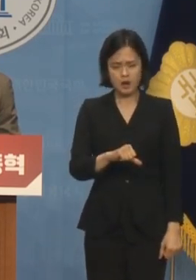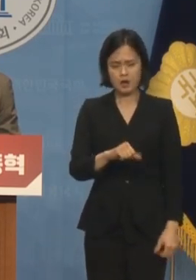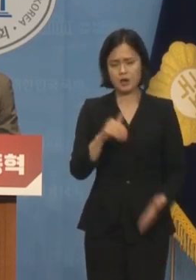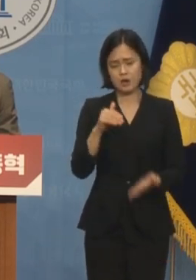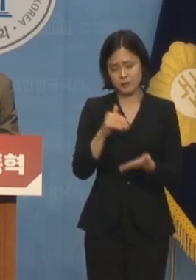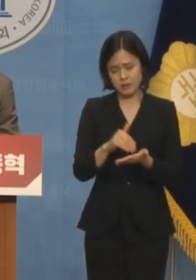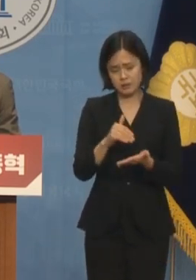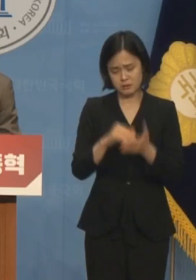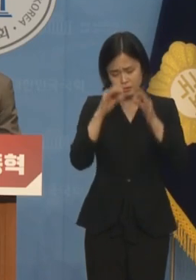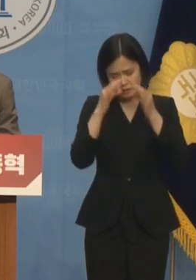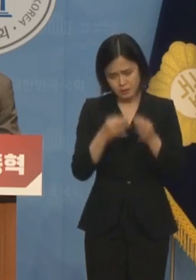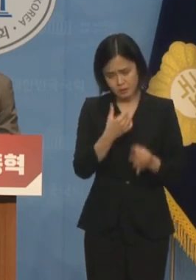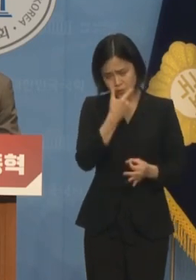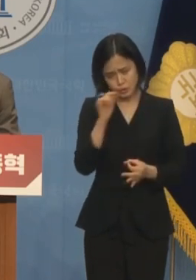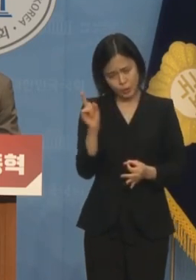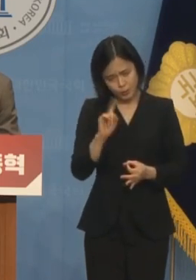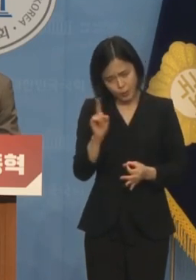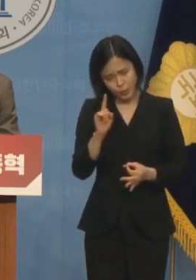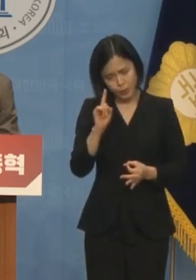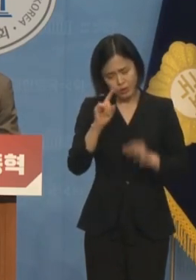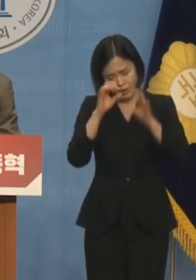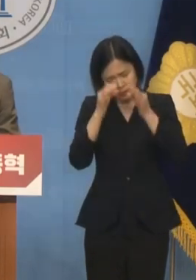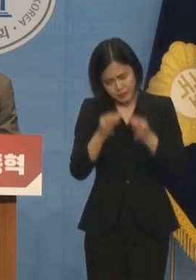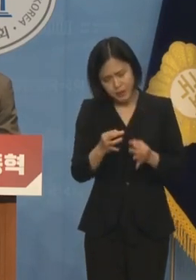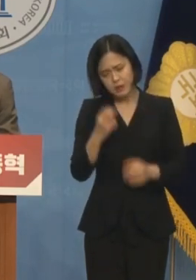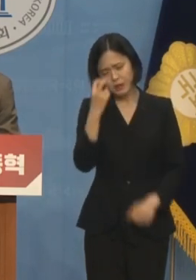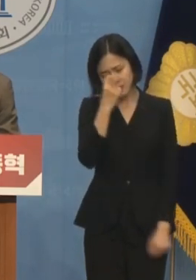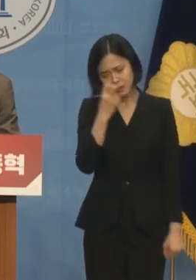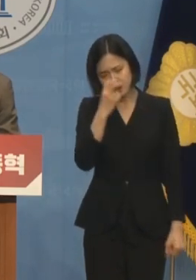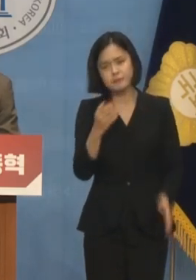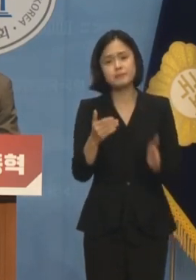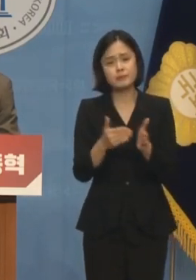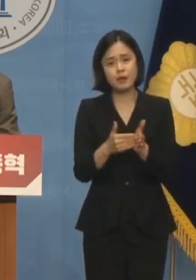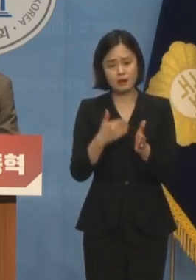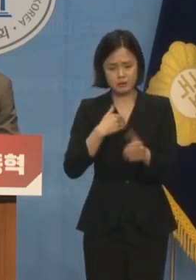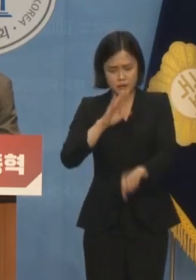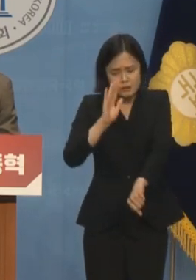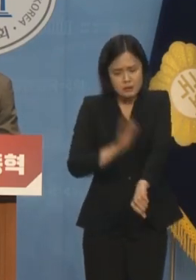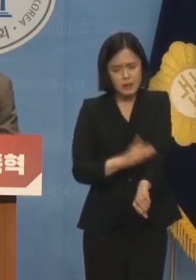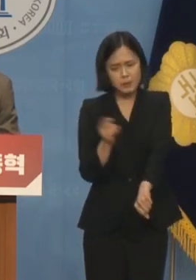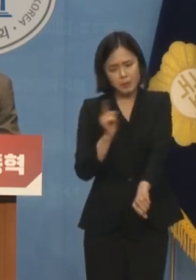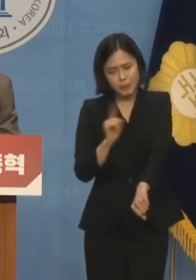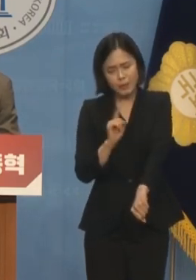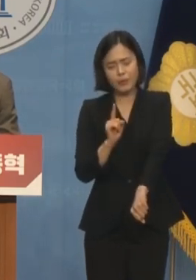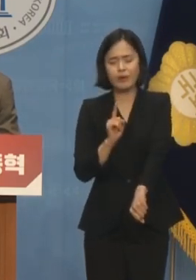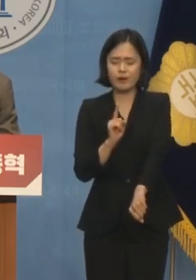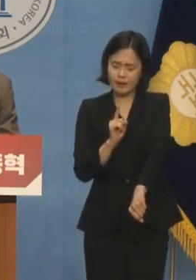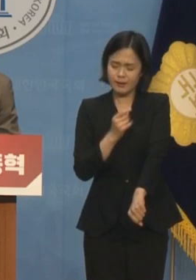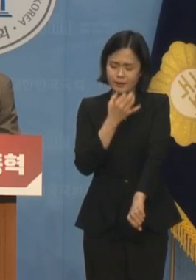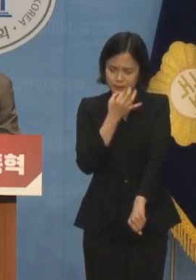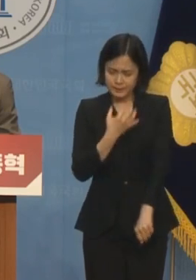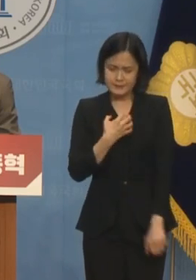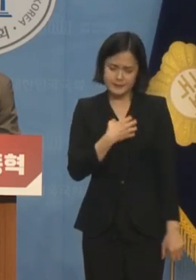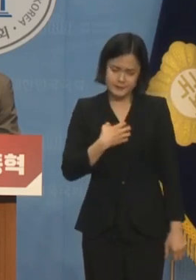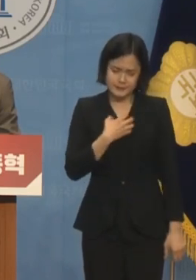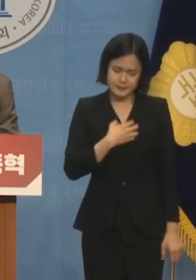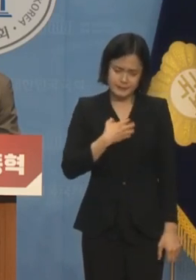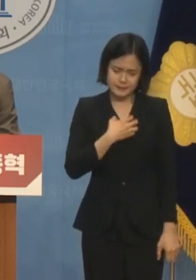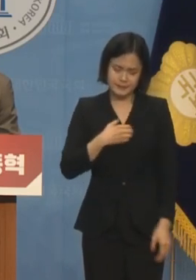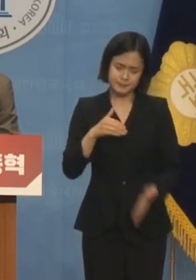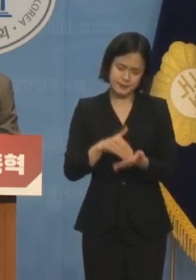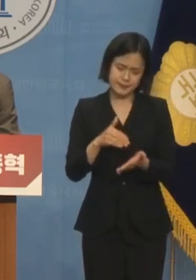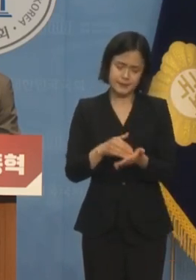보았습니다. 부족했던 저를 자책하기도 했습니다. 그리고 나름의